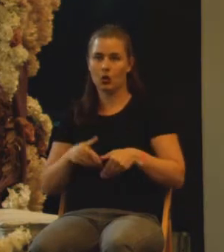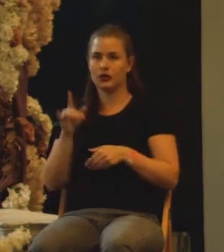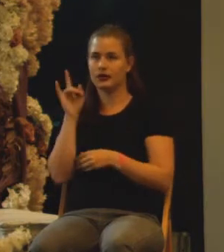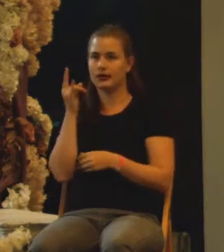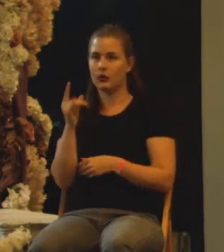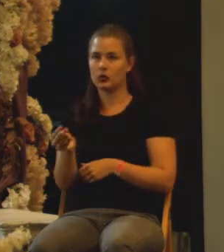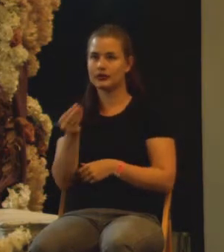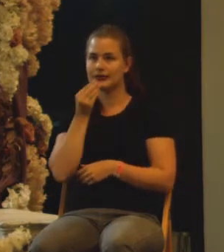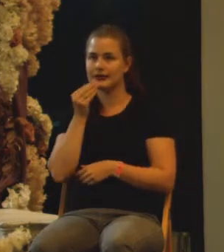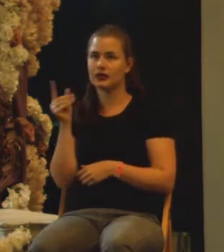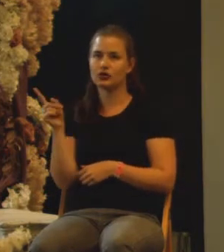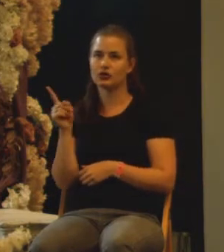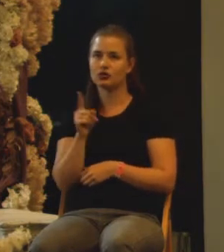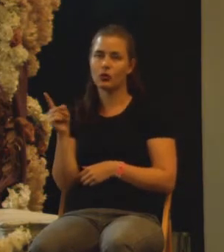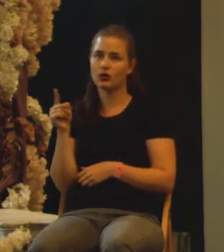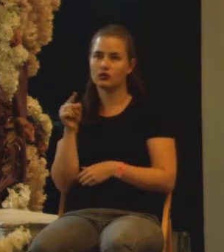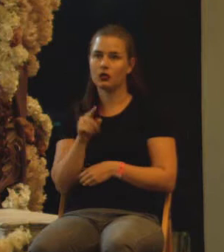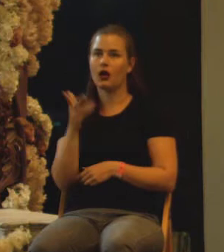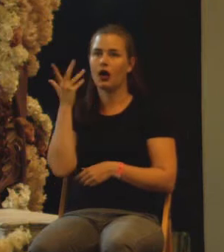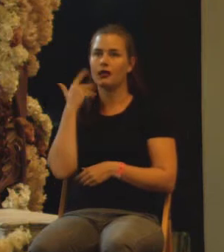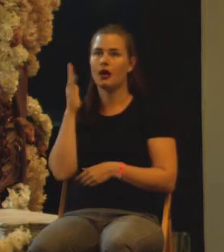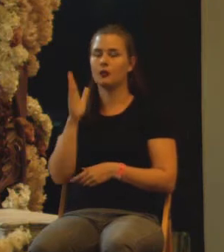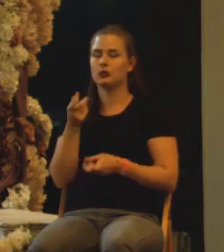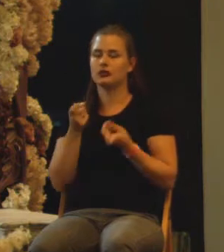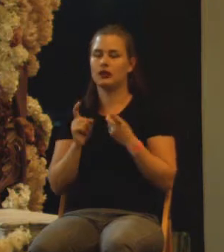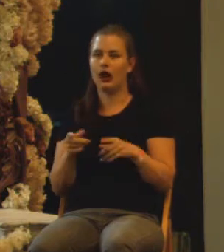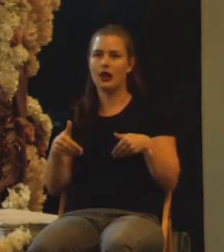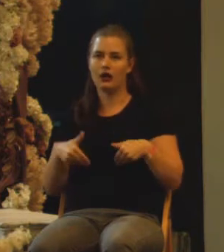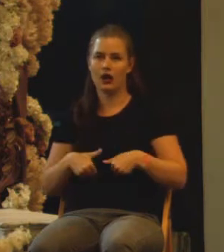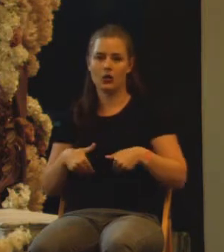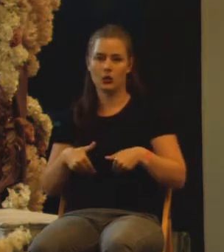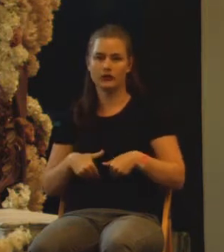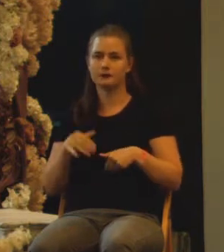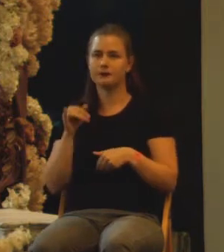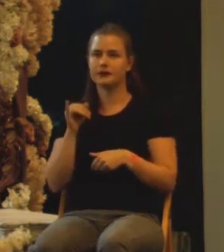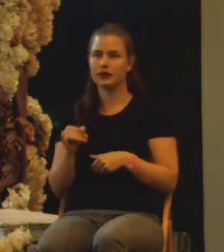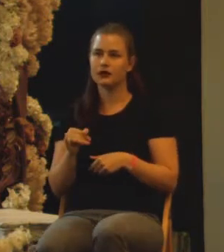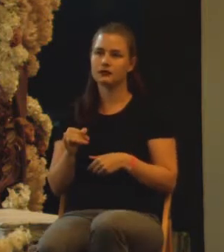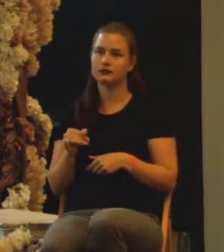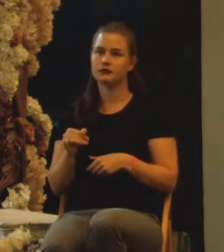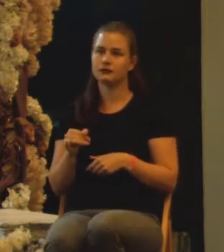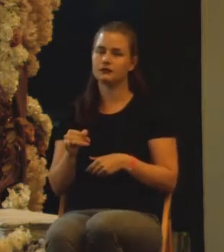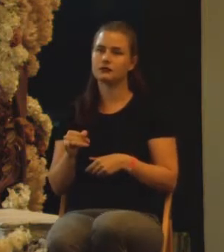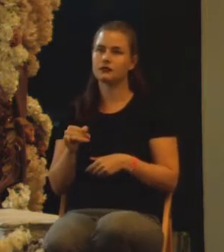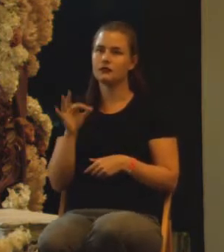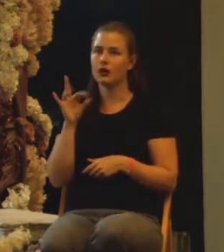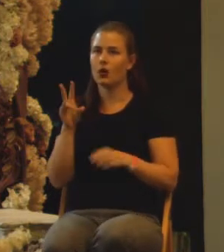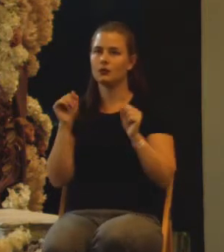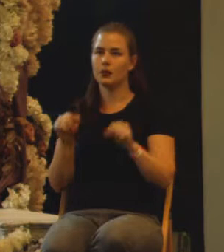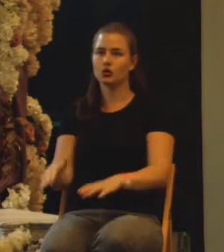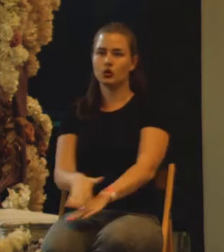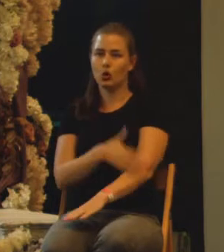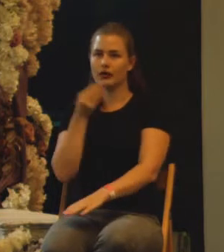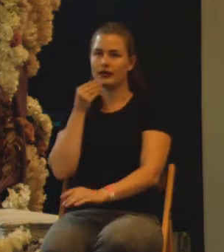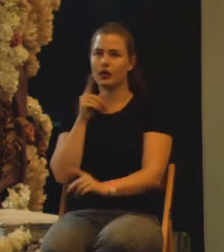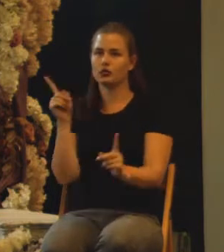ребенок съест что-то, ну, когда он будет реально голоден, да? И он может долго не есть то,